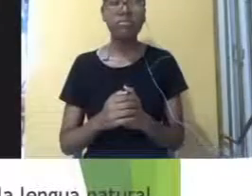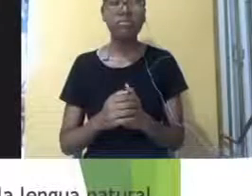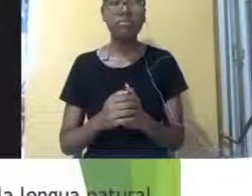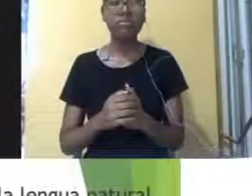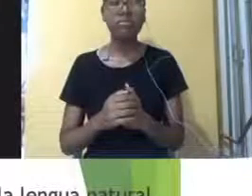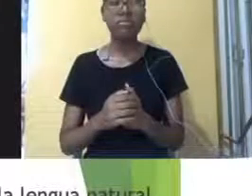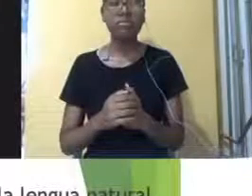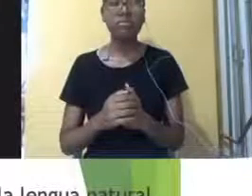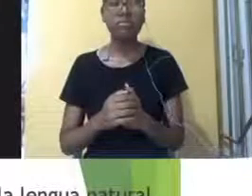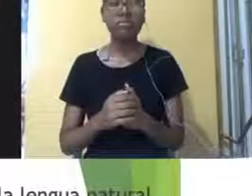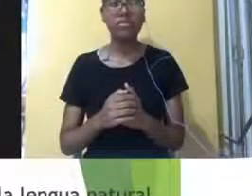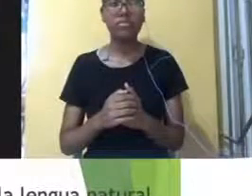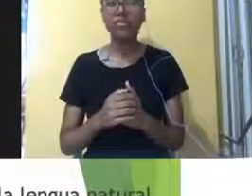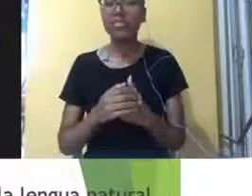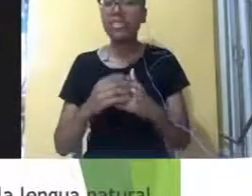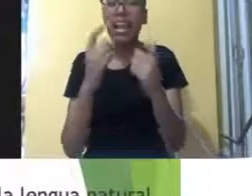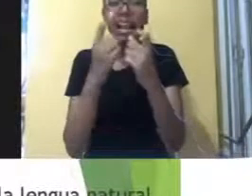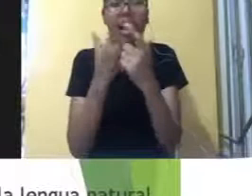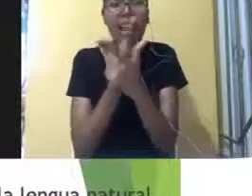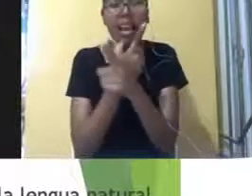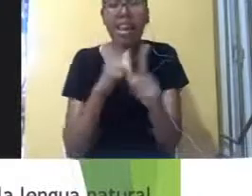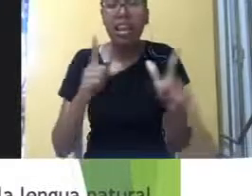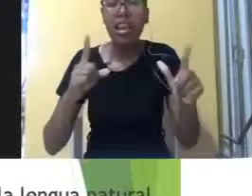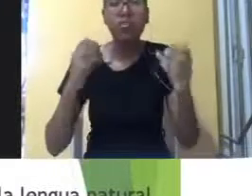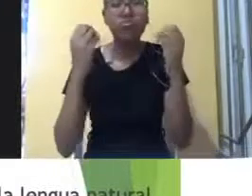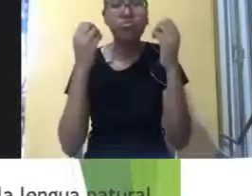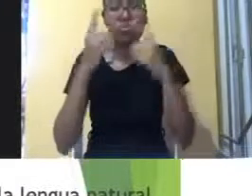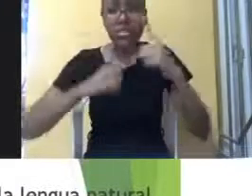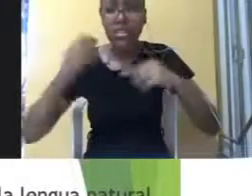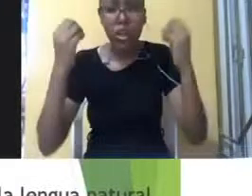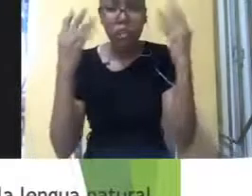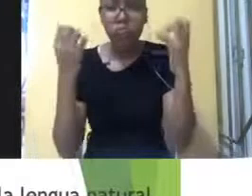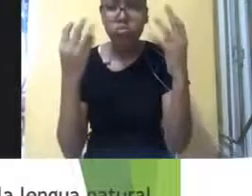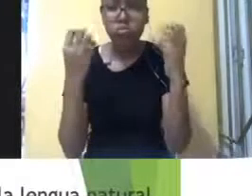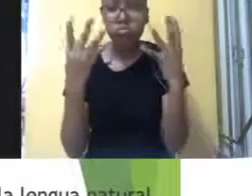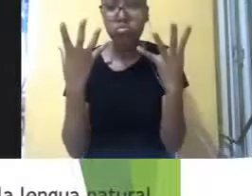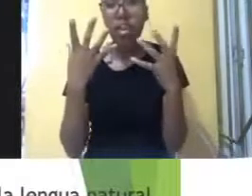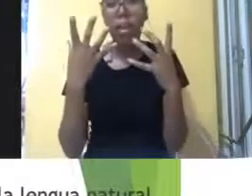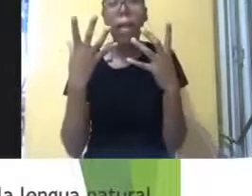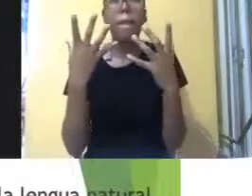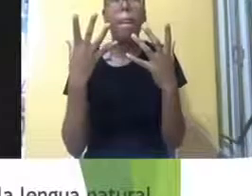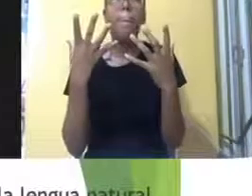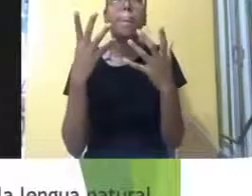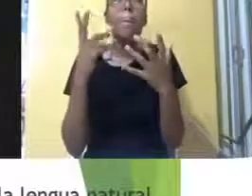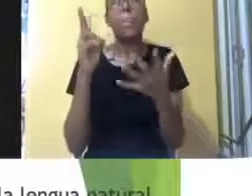cientos de lenguas. Dice que existen más de 200 lenguas de señas que ocurren naturalmente en el mundo,